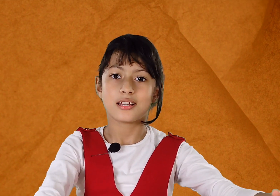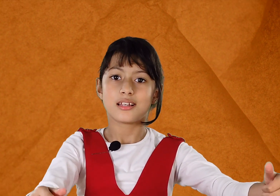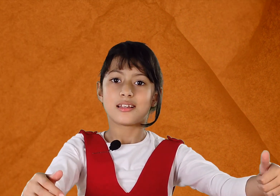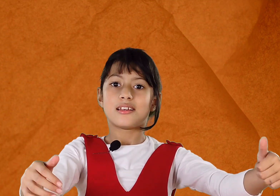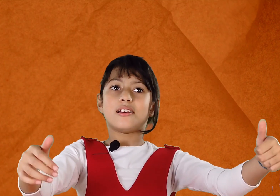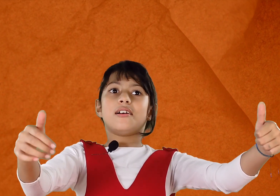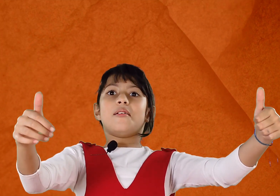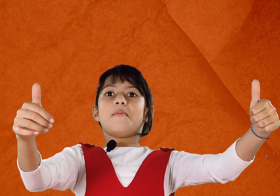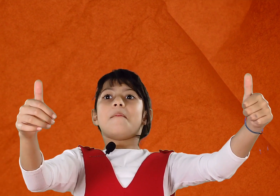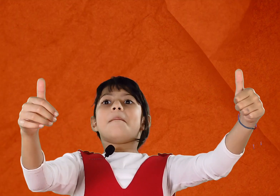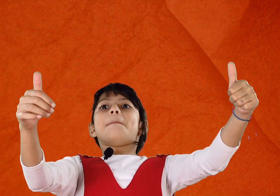Horro Corro